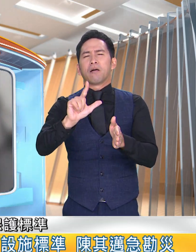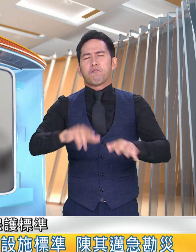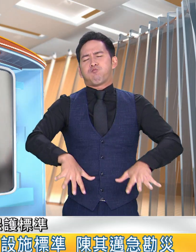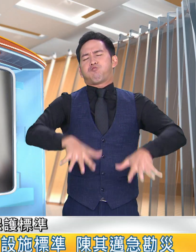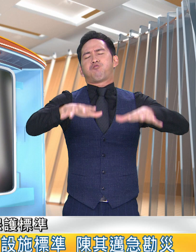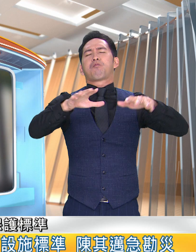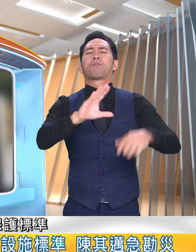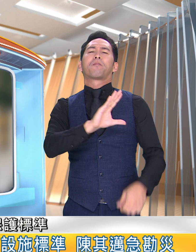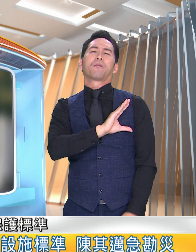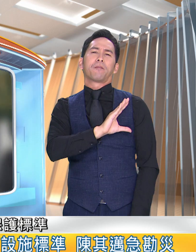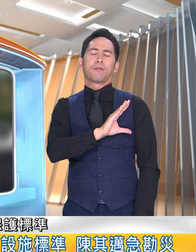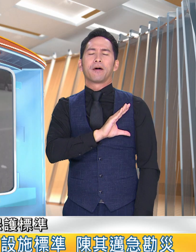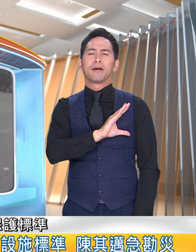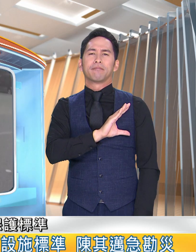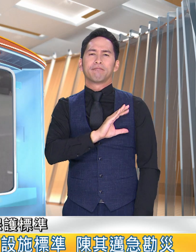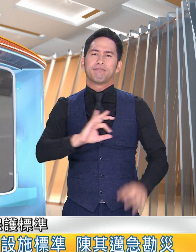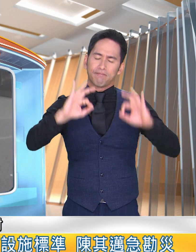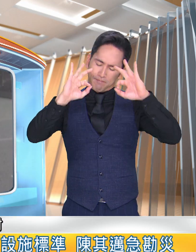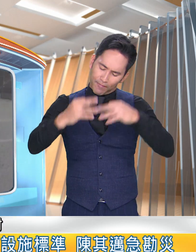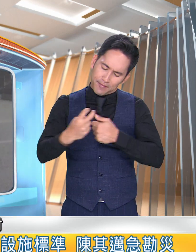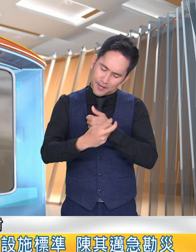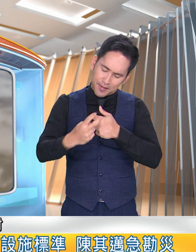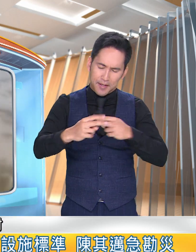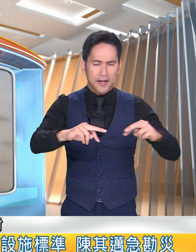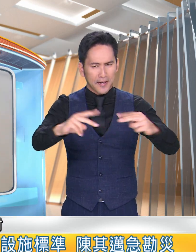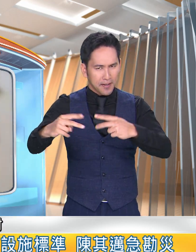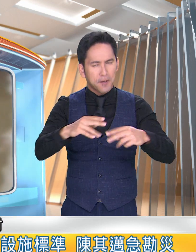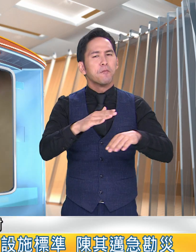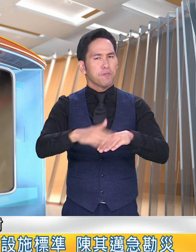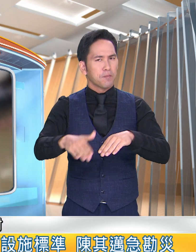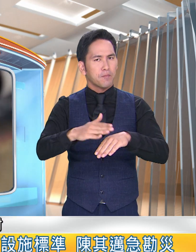标准，后续会做通盘的检讨。